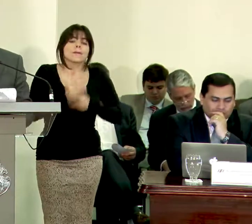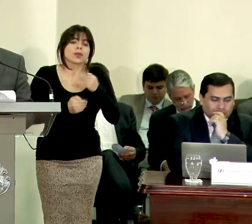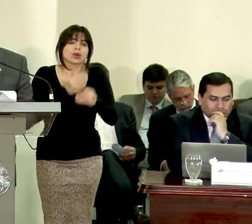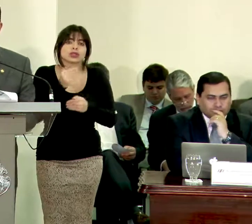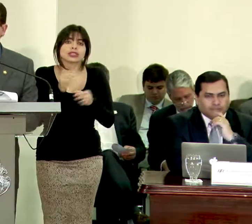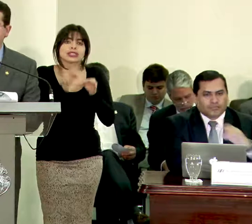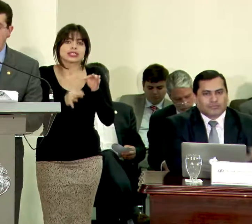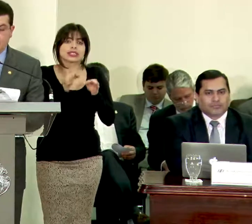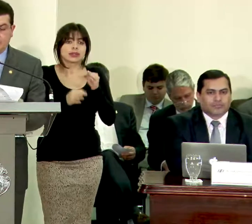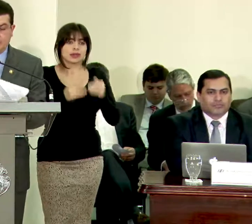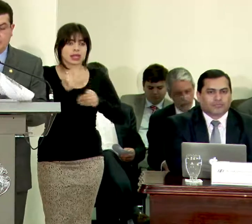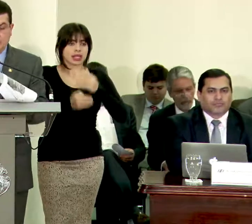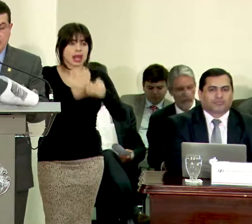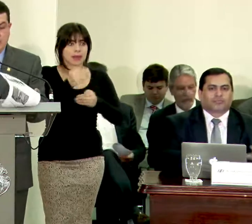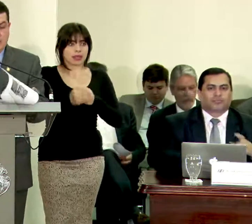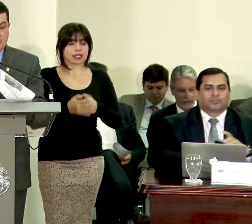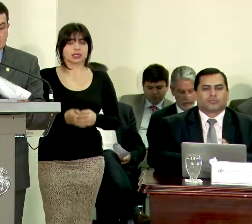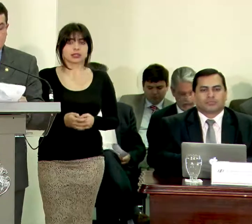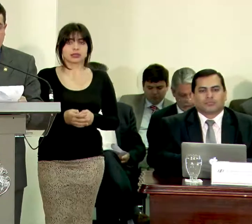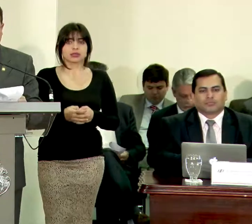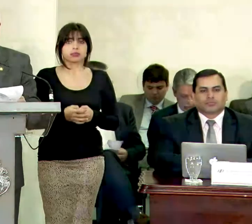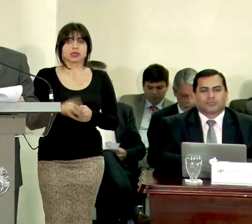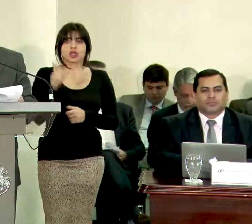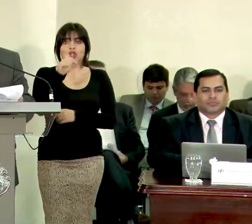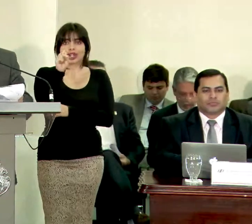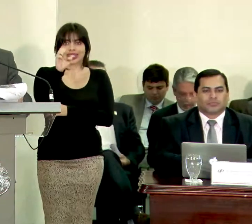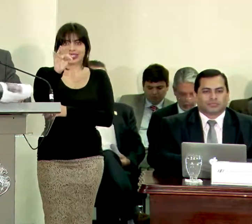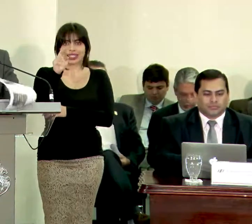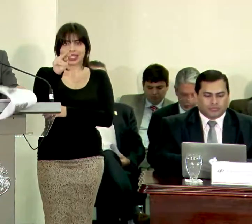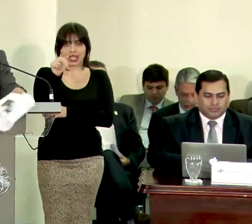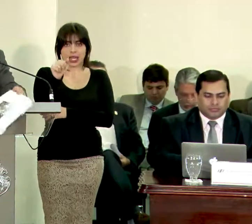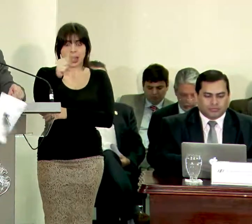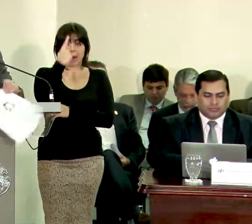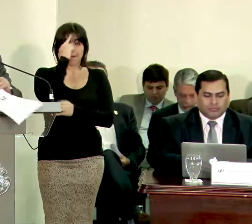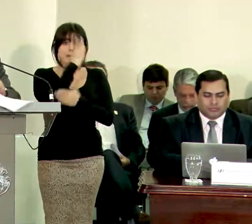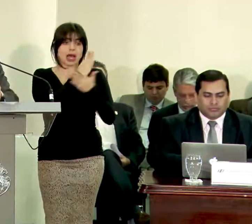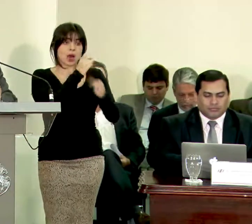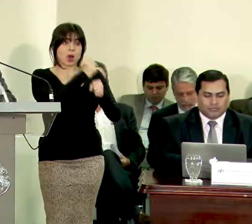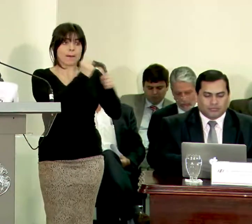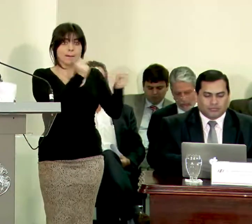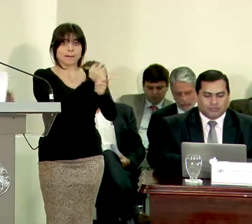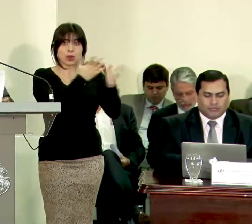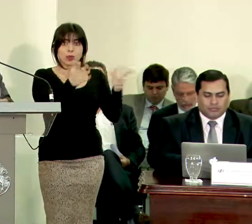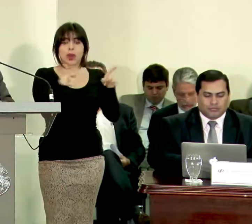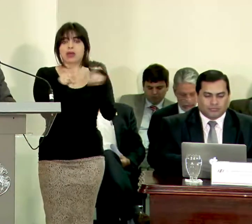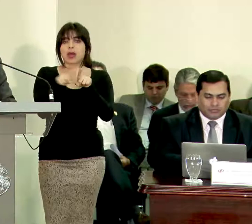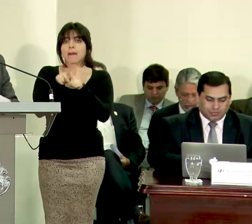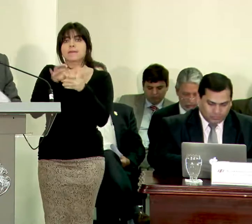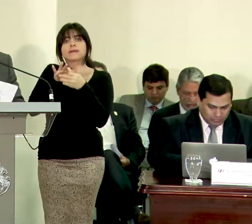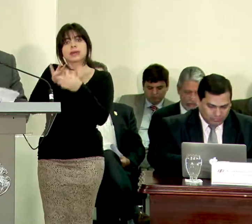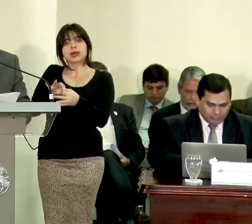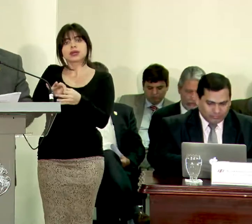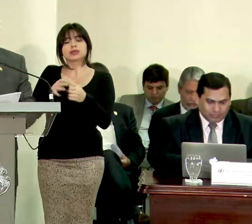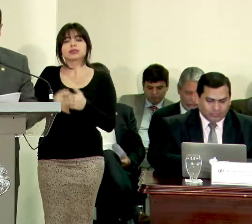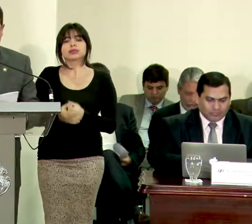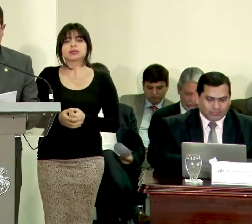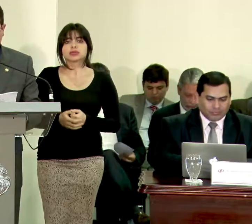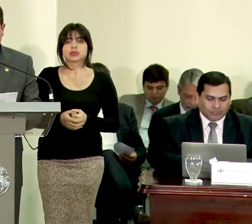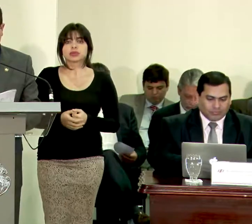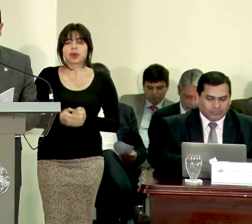de simplificación de trámites en Setena, tanto para la obra pública como para